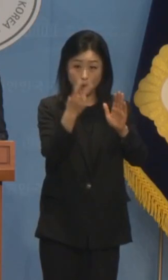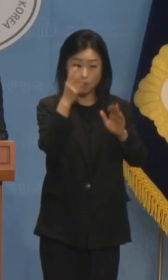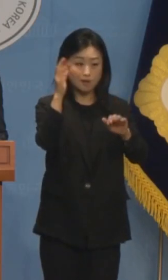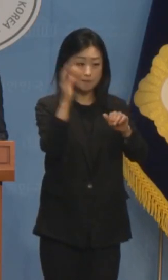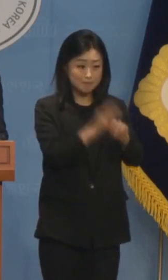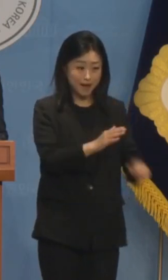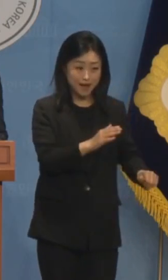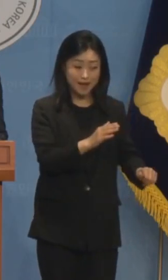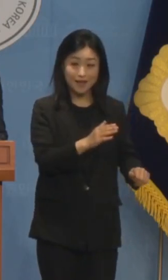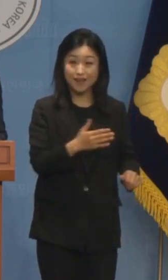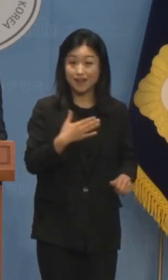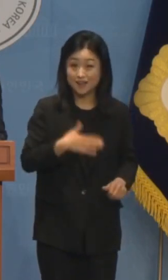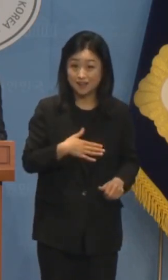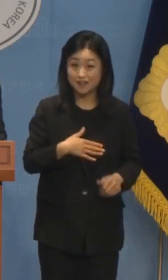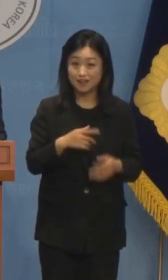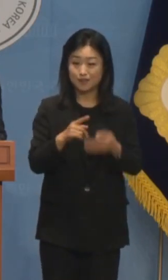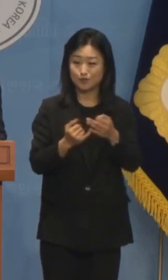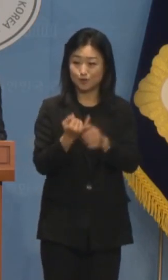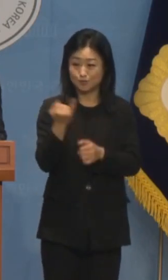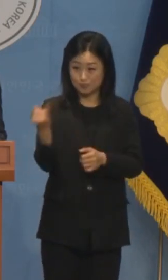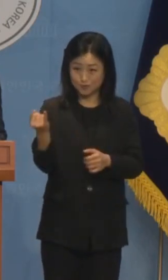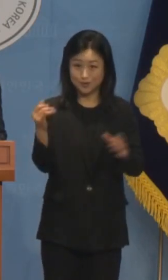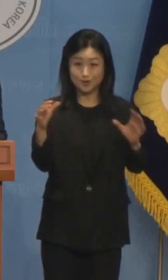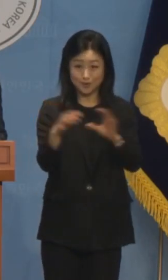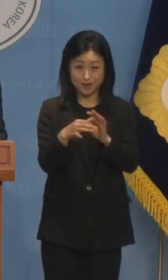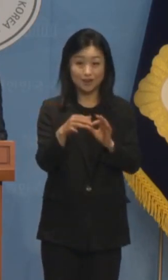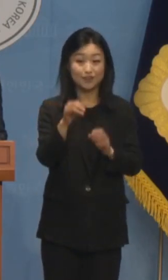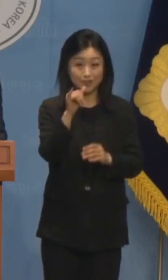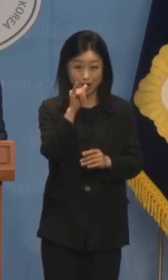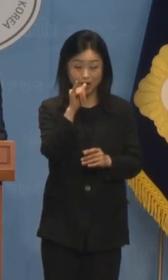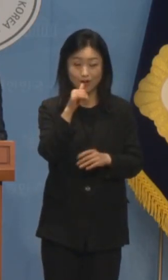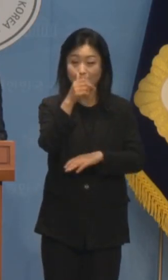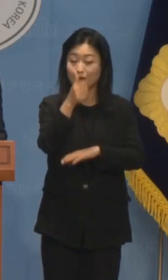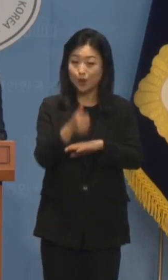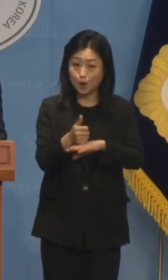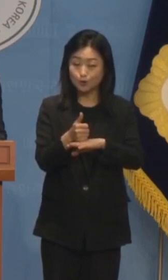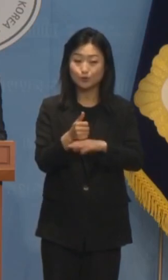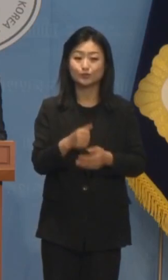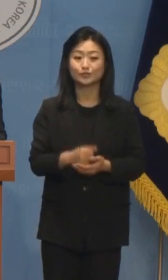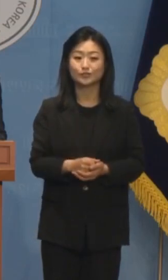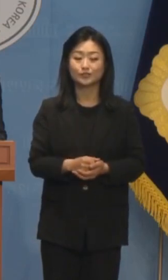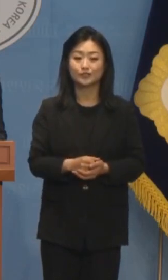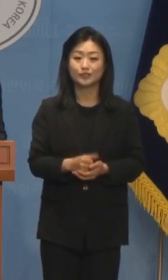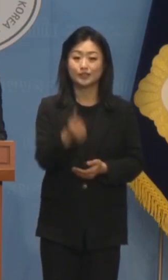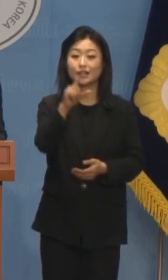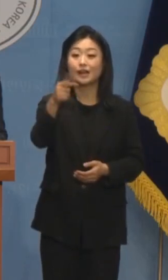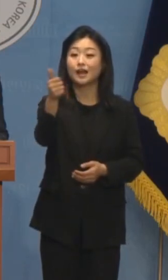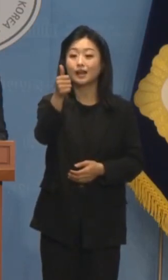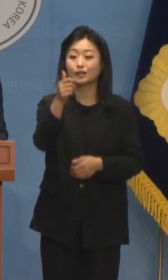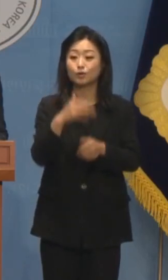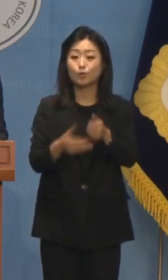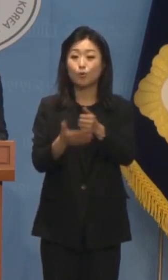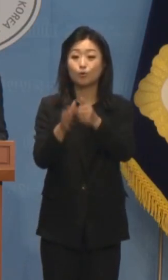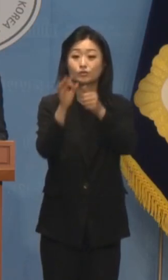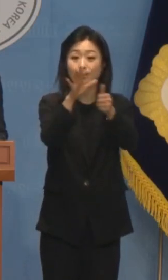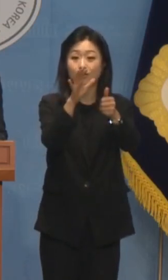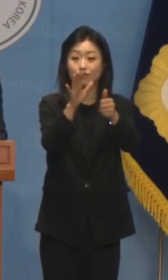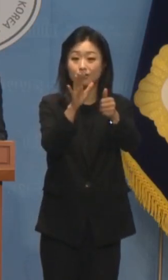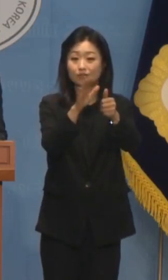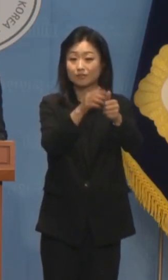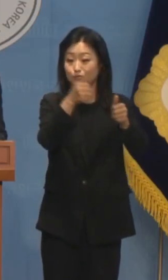그 유명한 여사 시리즈입니까? 결국 한동훈 표 공천의 실상은 김건희